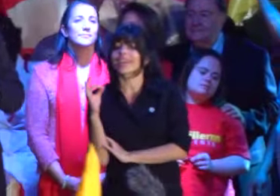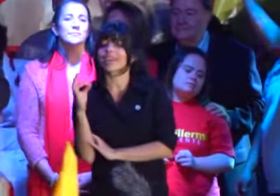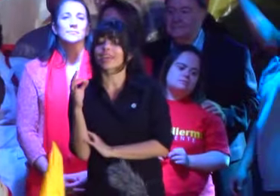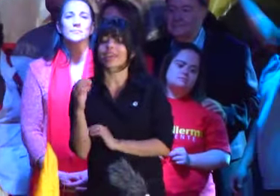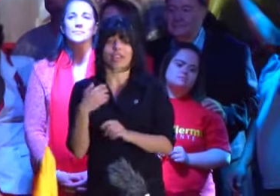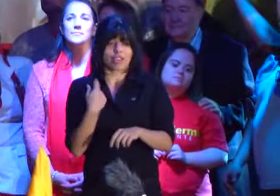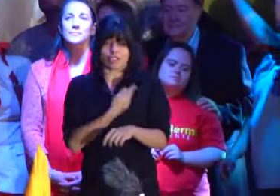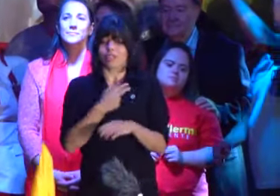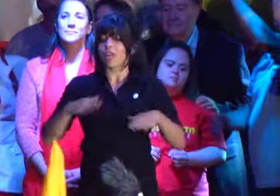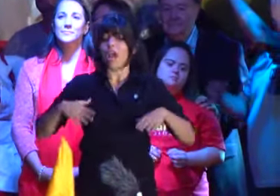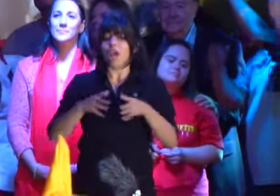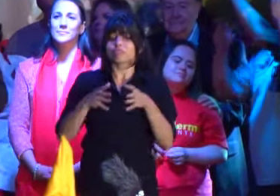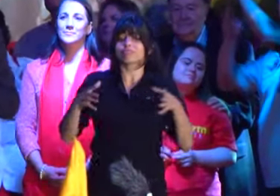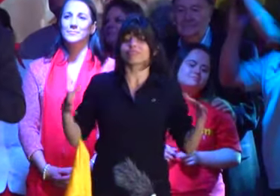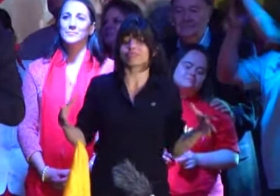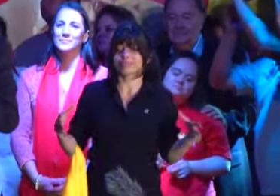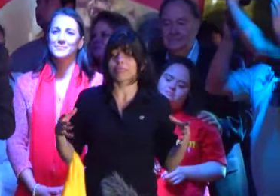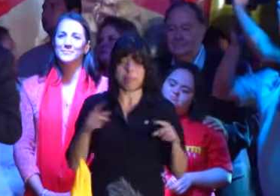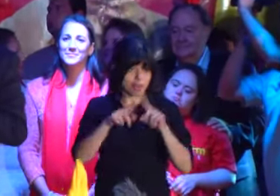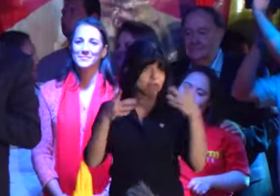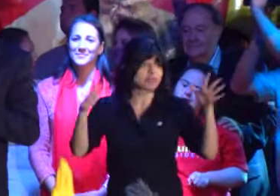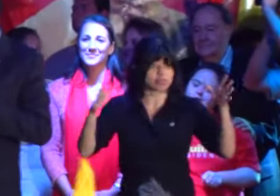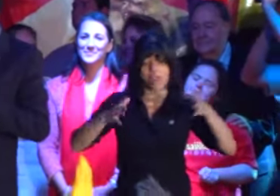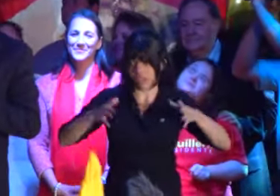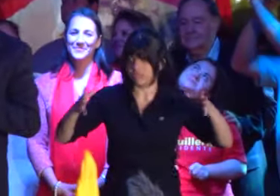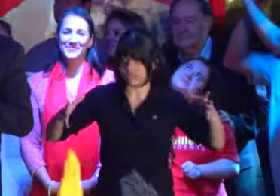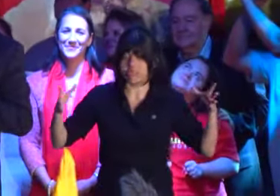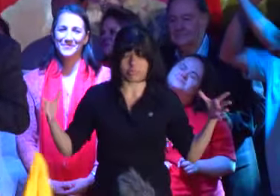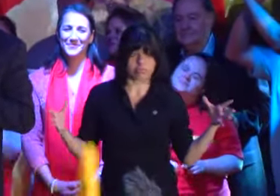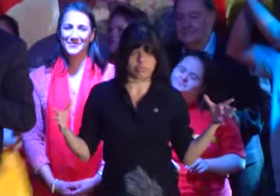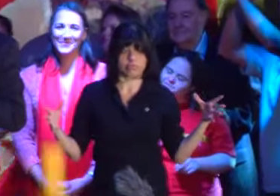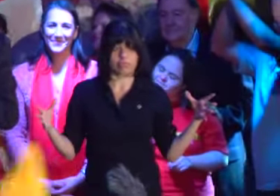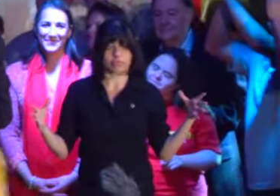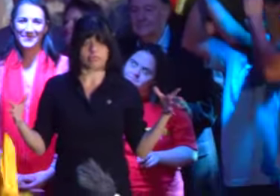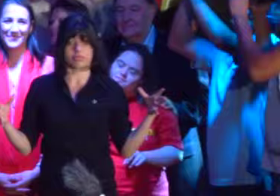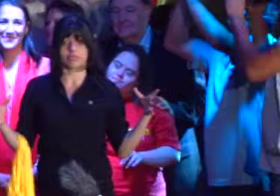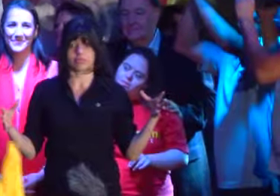no crecíamos, y crecimos.